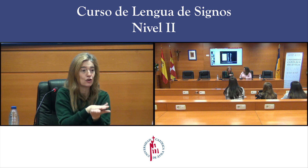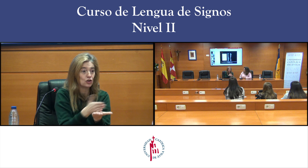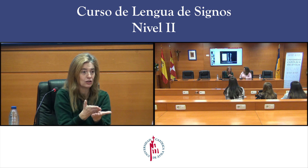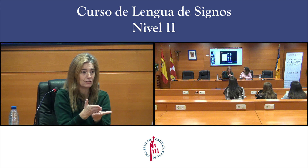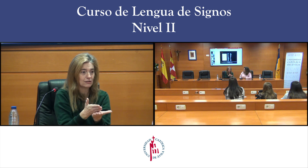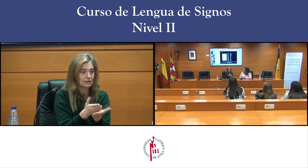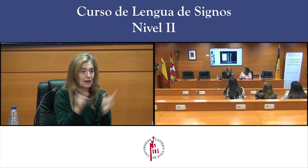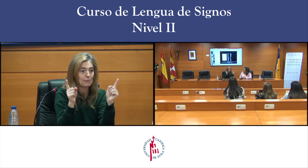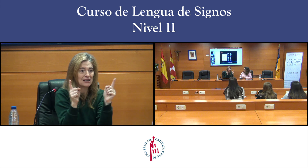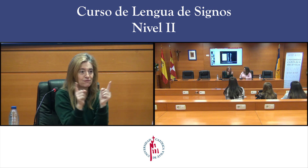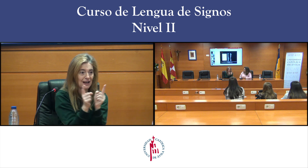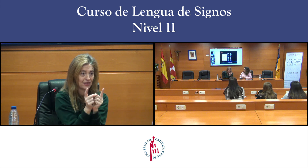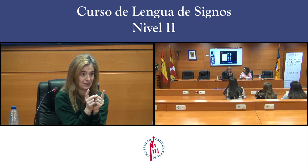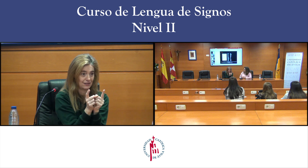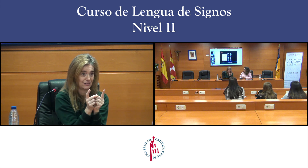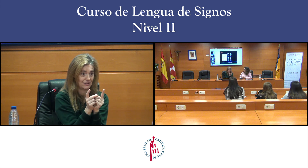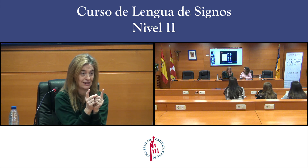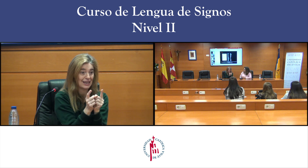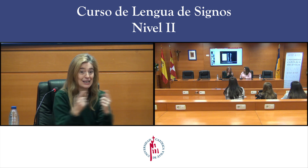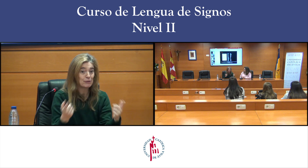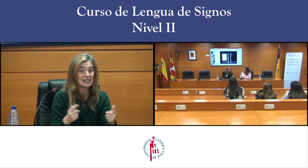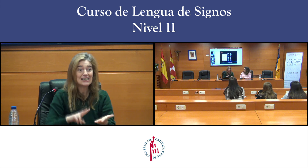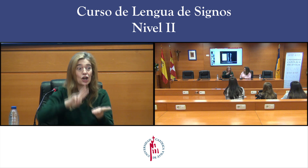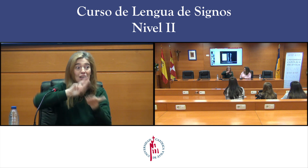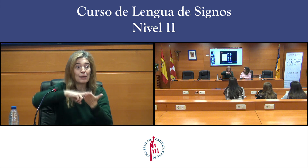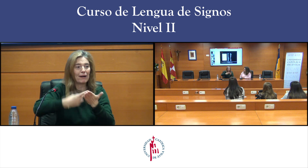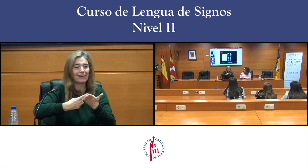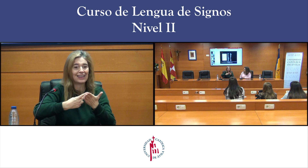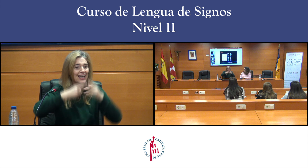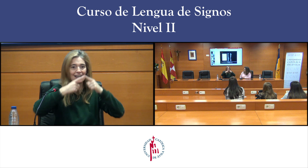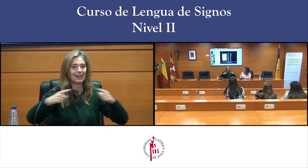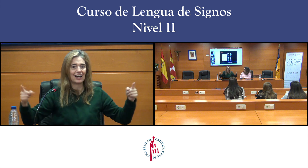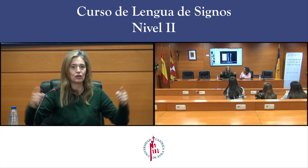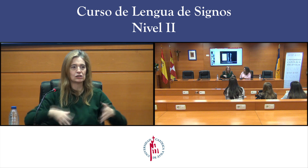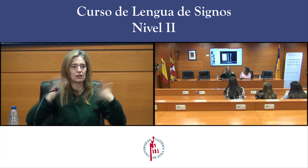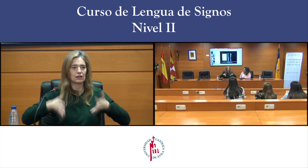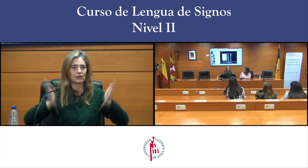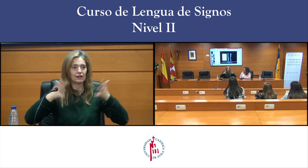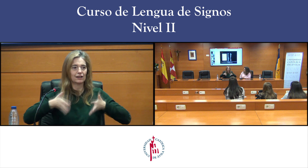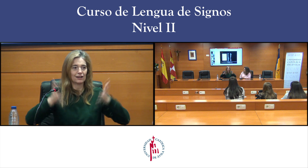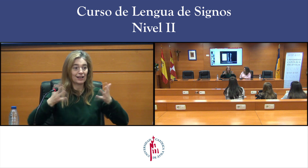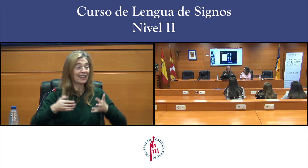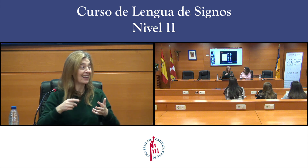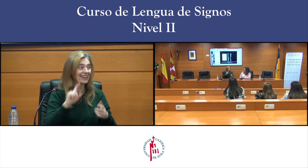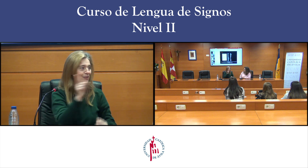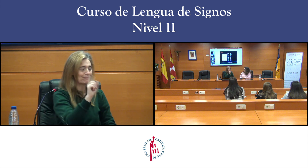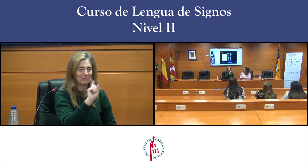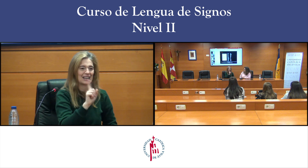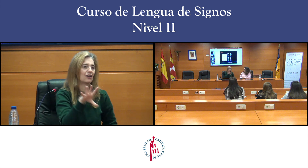vale debería de haber un mediador que lo hiciese más corto para que fuese más la más fácil porque el intérprete al